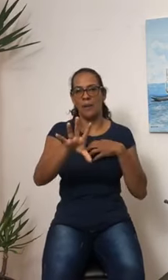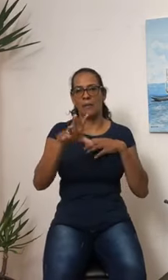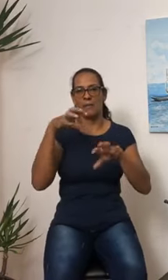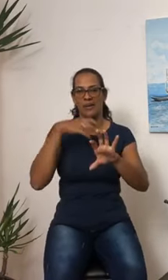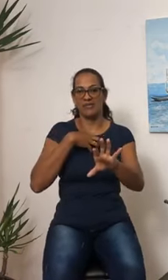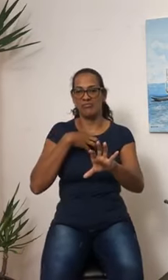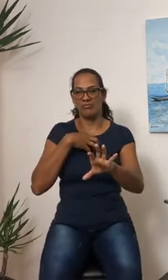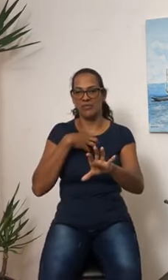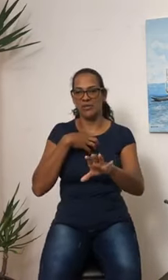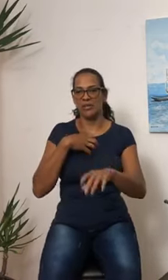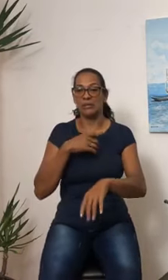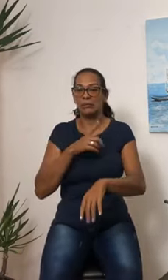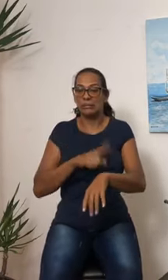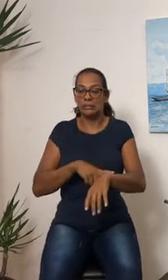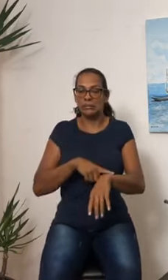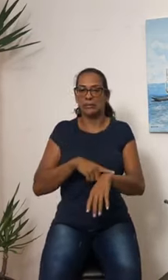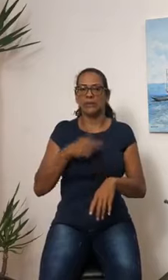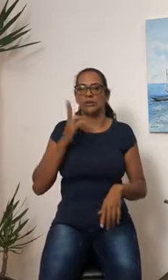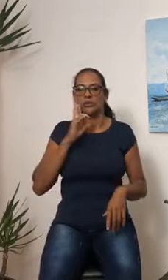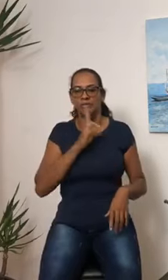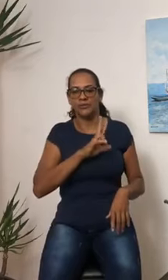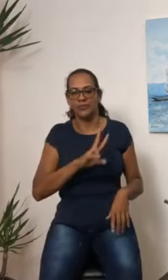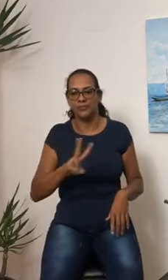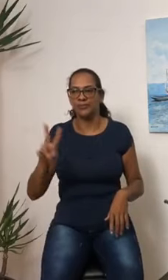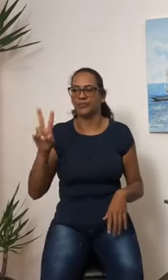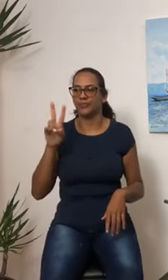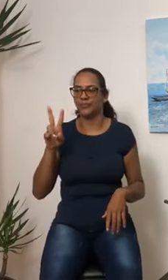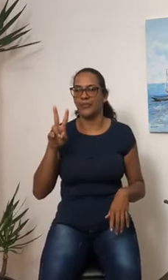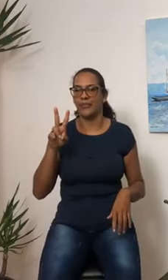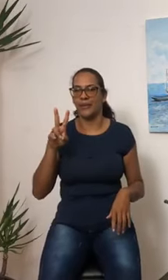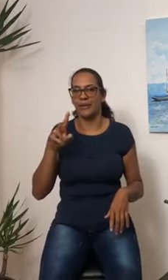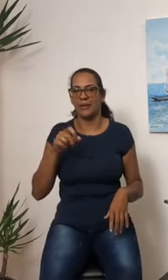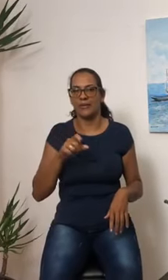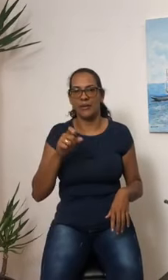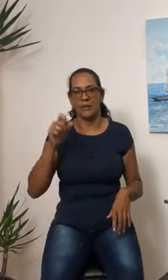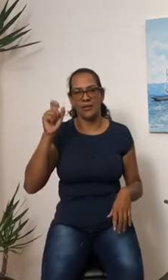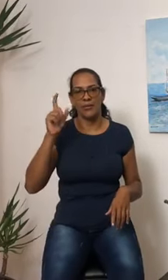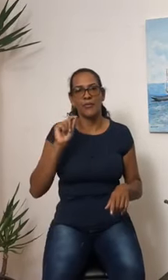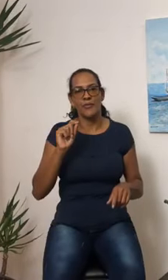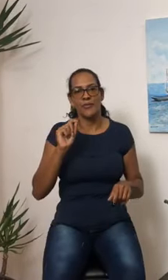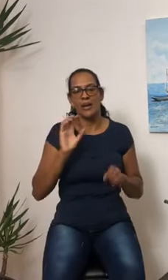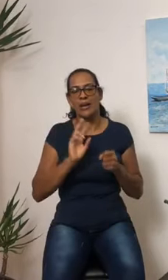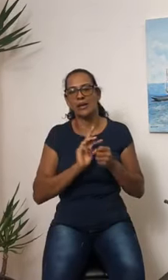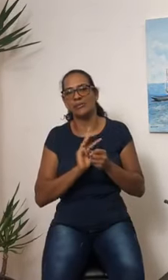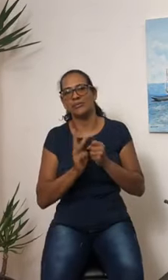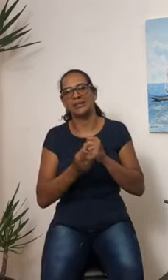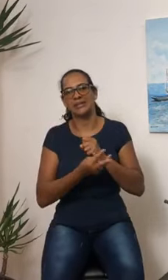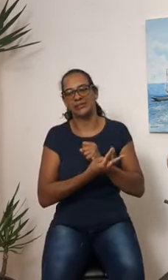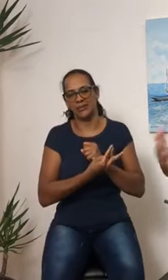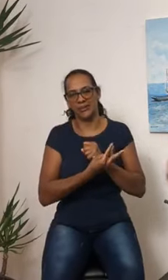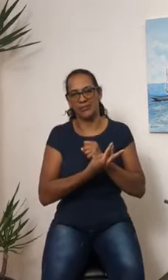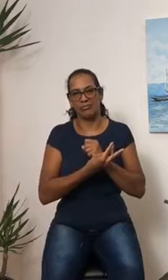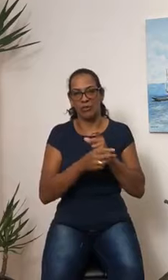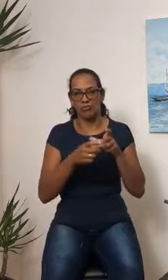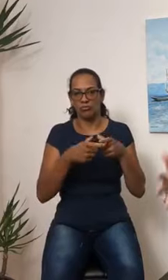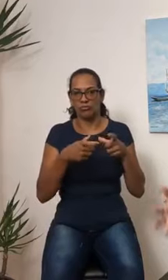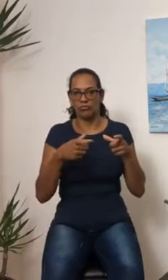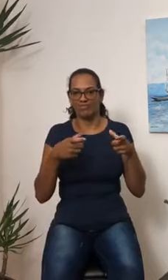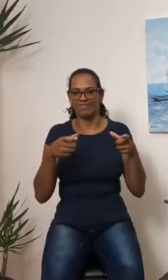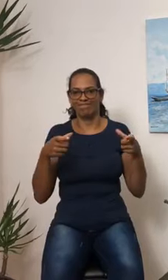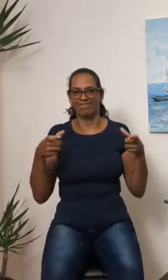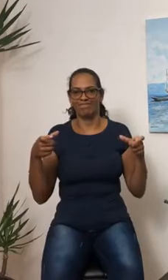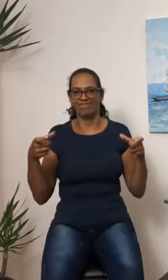nesse momento que a gente vê, infelizmente, esse inimigo que é a Covid-19, que está aí crescendo, que a